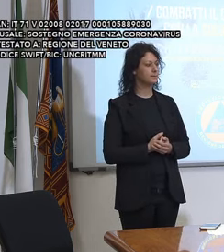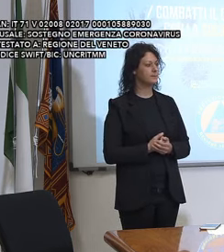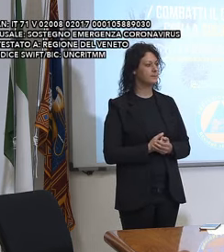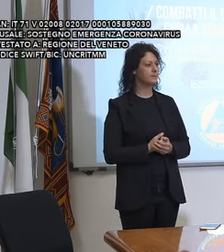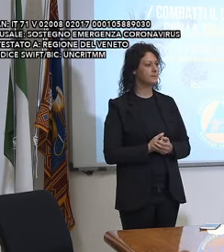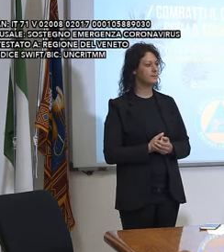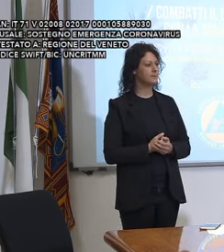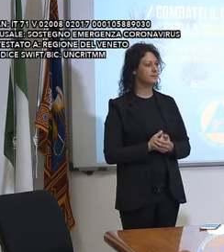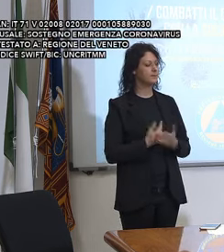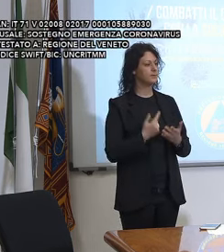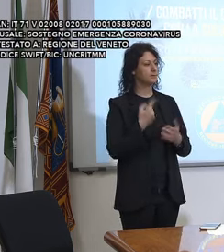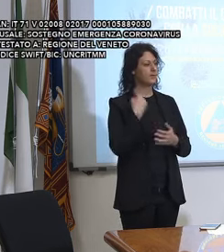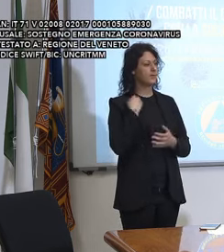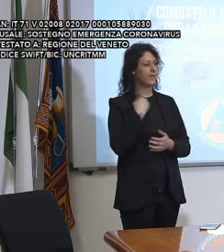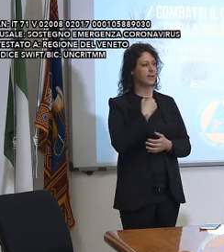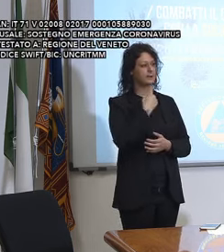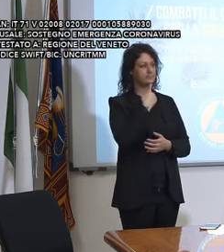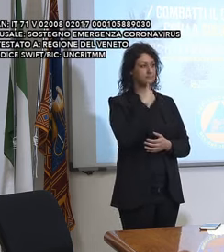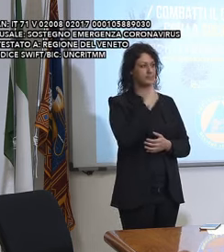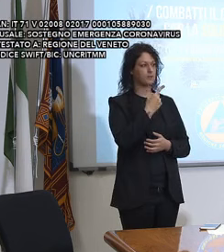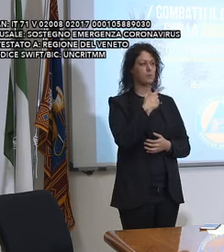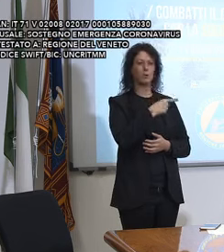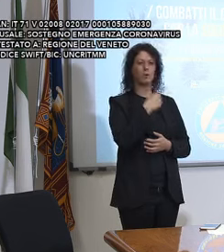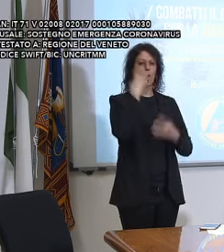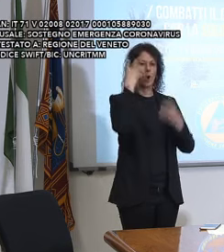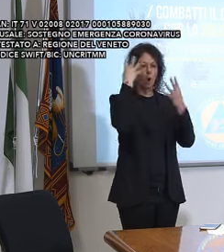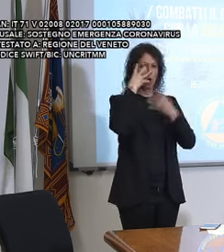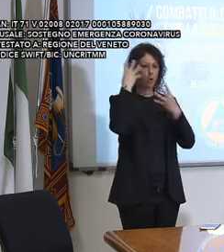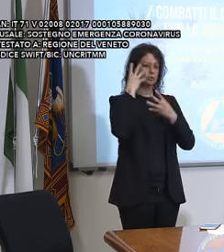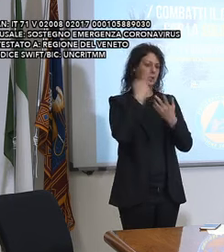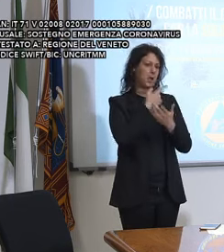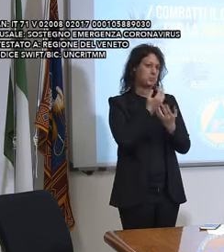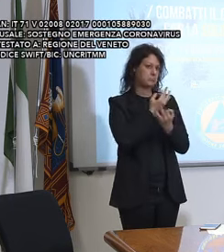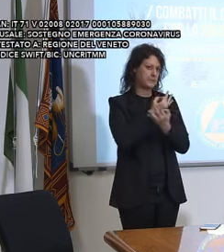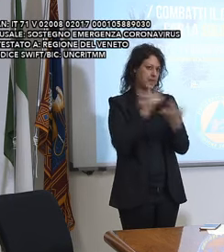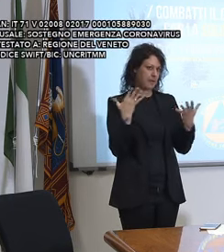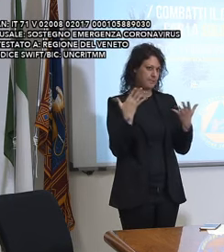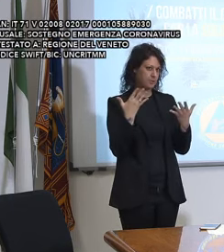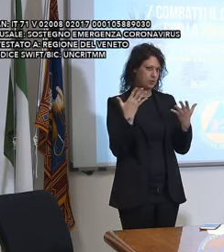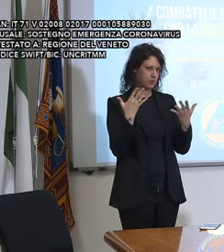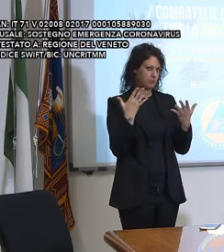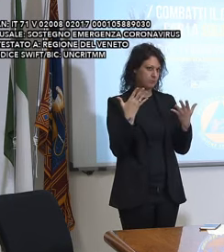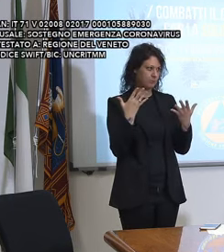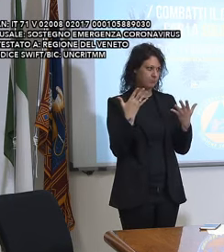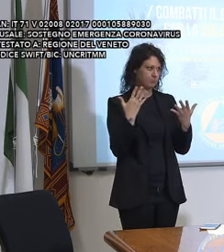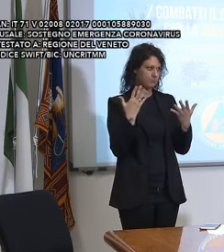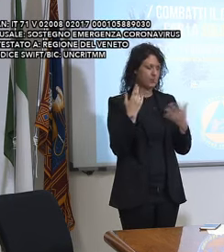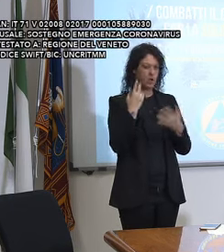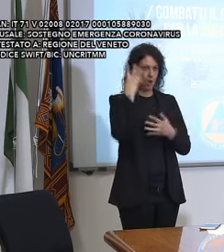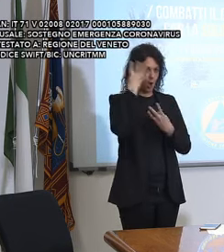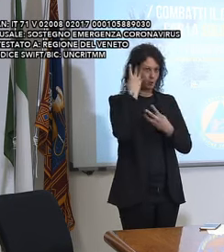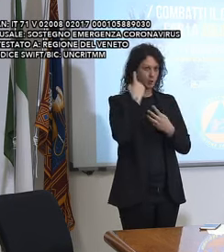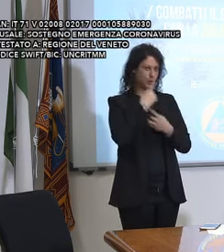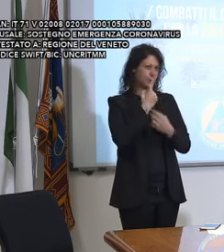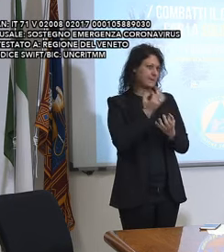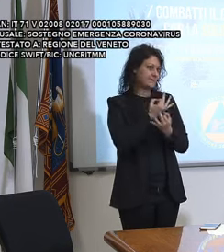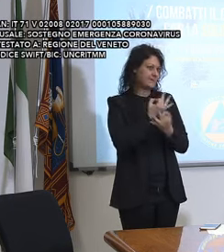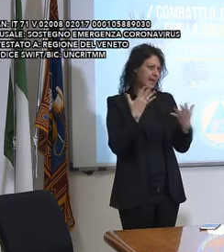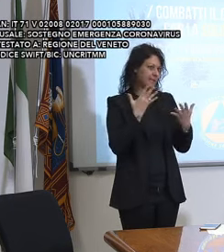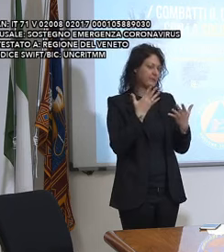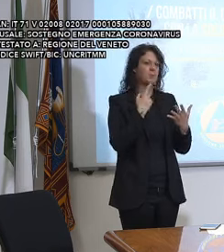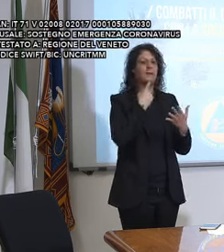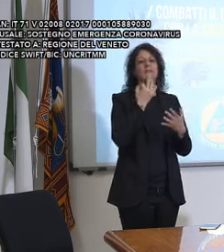tuo collega Rotacini è ingegnere, deve avere una logica elementare. Cioè, no, elementare nel senso matematico, non